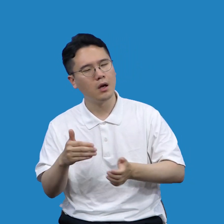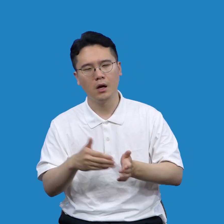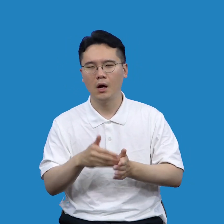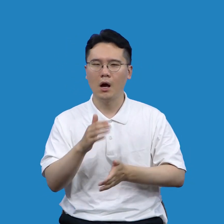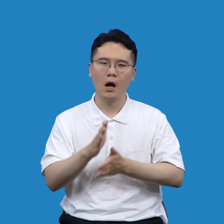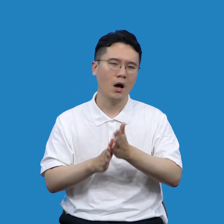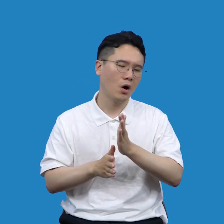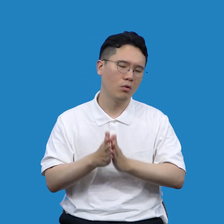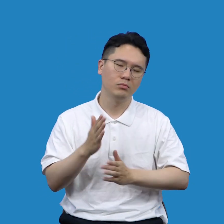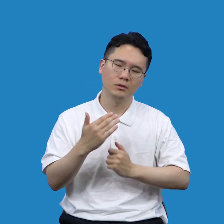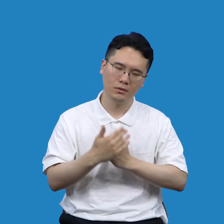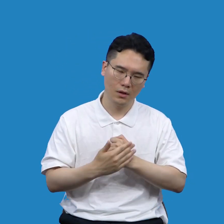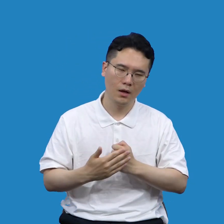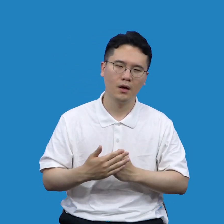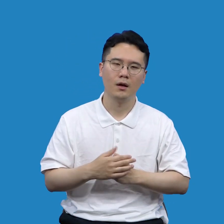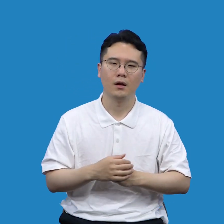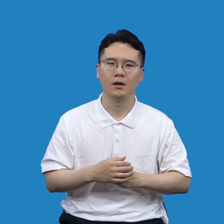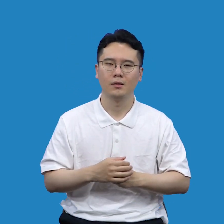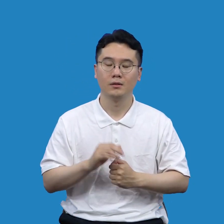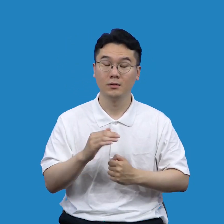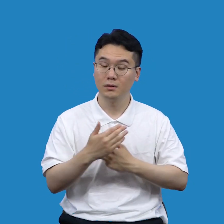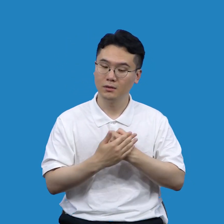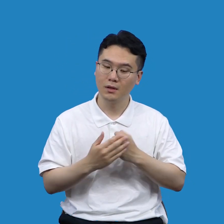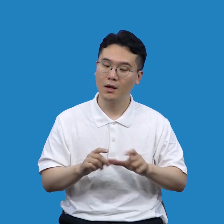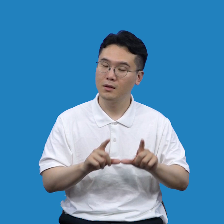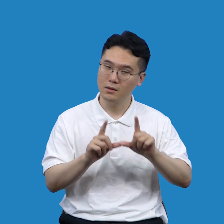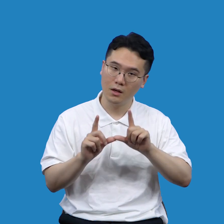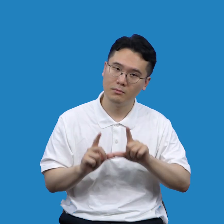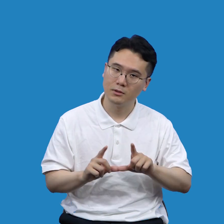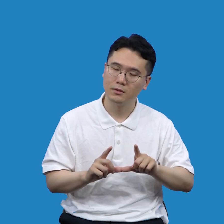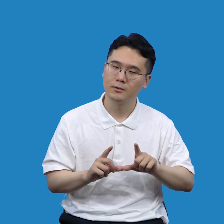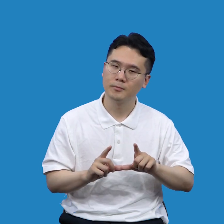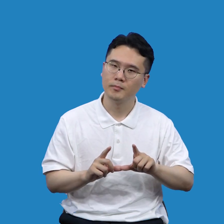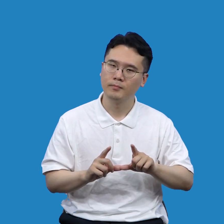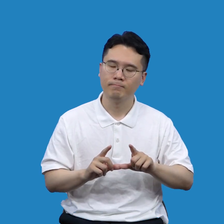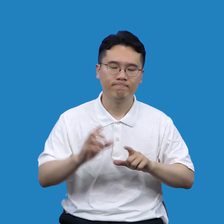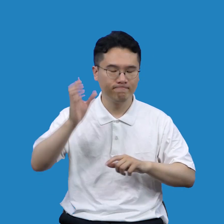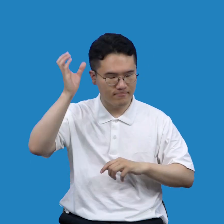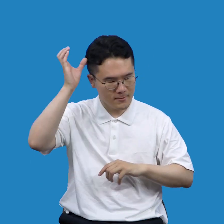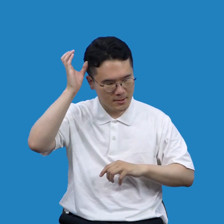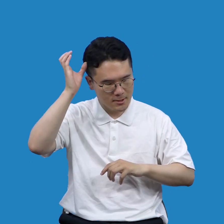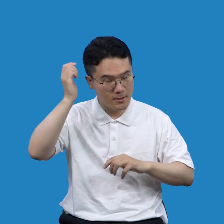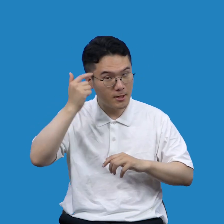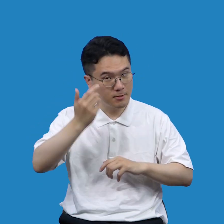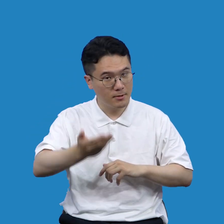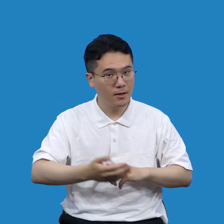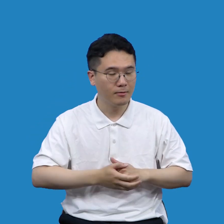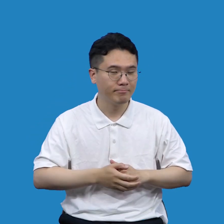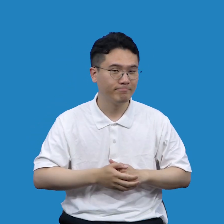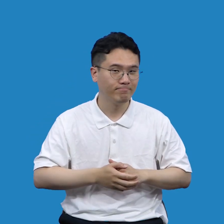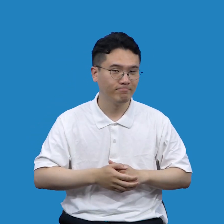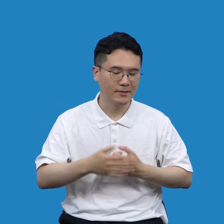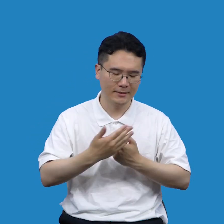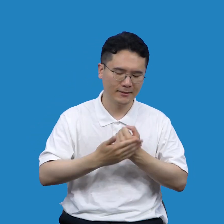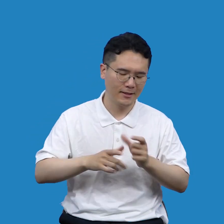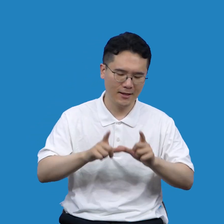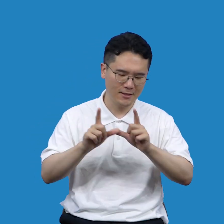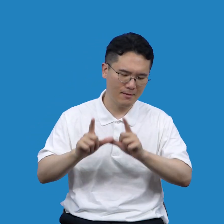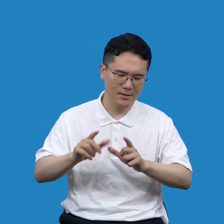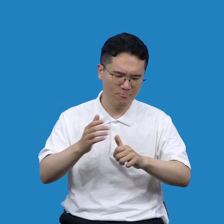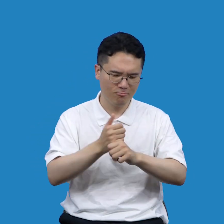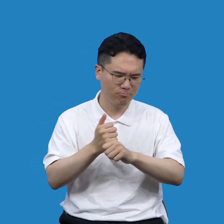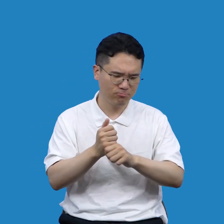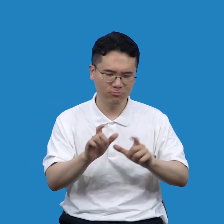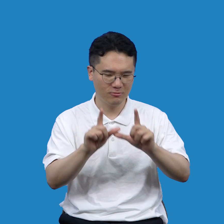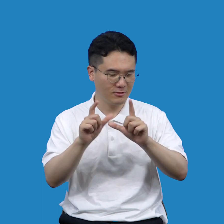은혜. 이 은혜의 삶을 기대하십니까? 이 은혜의 삶을